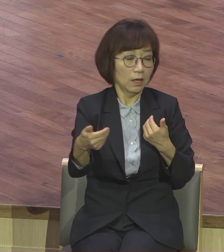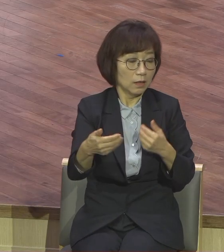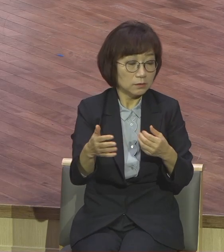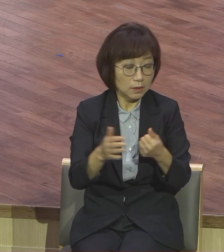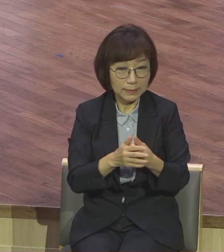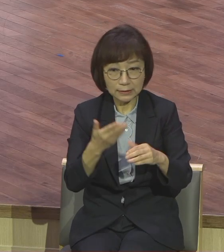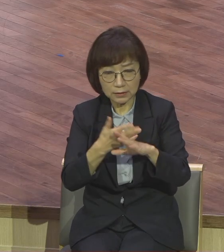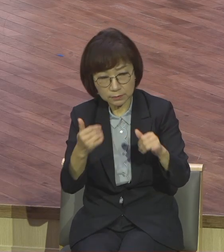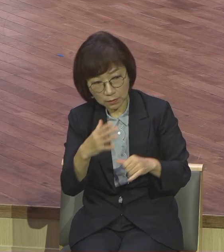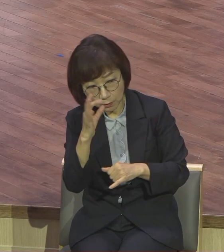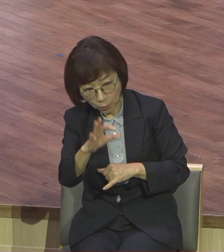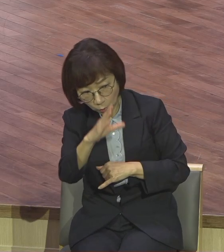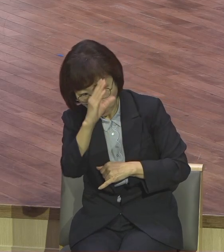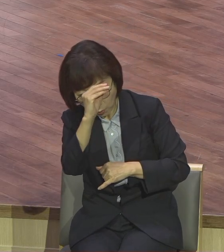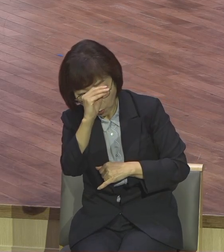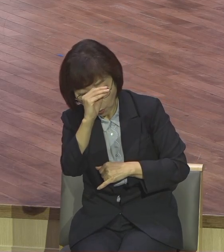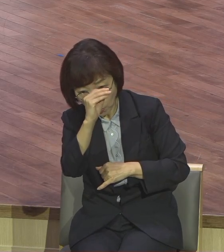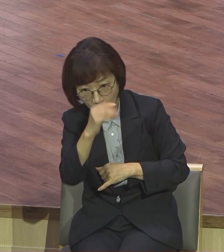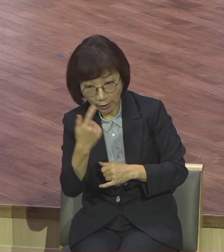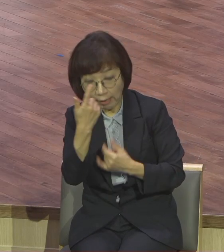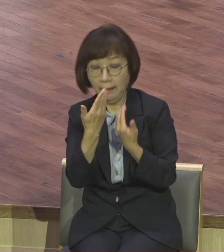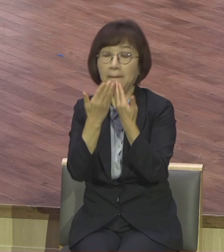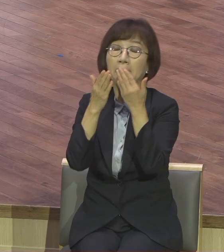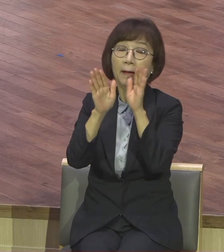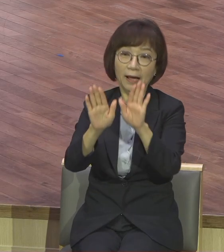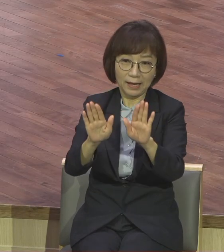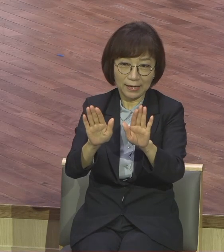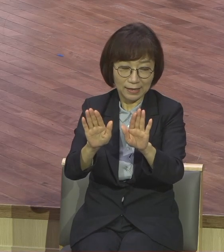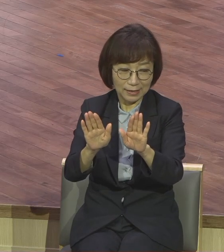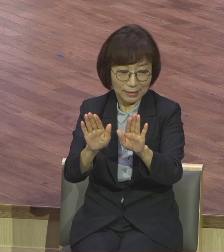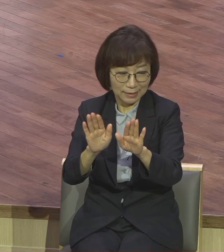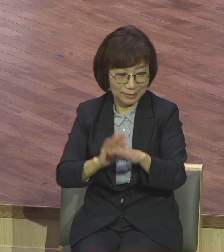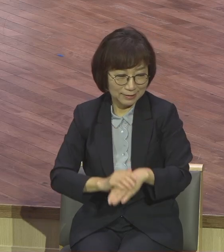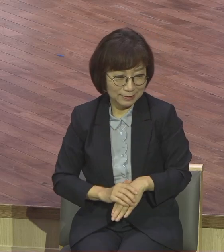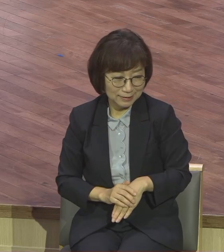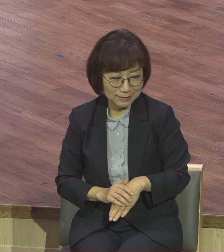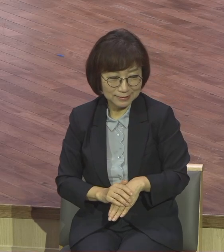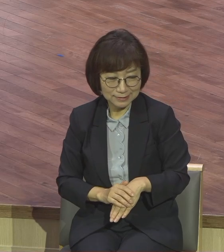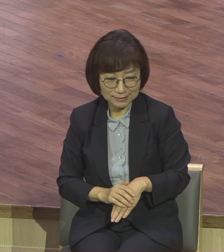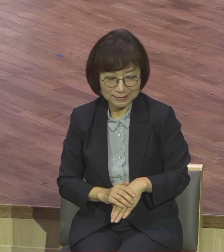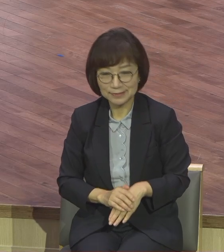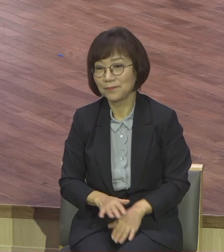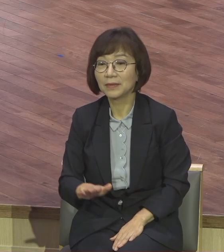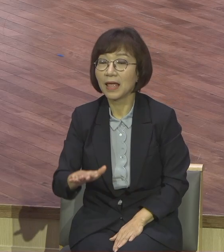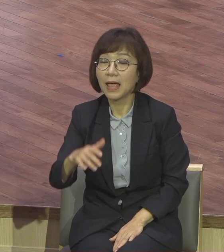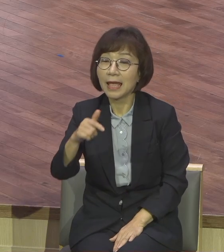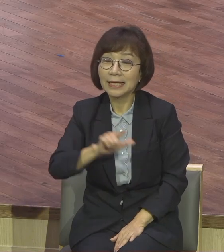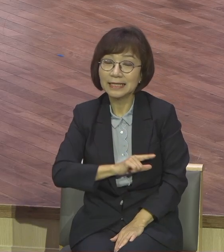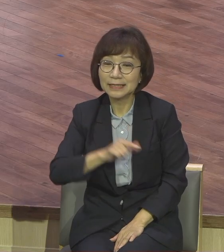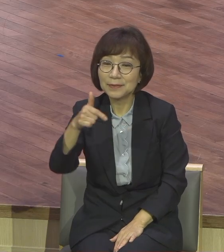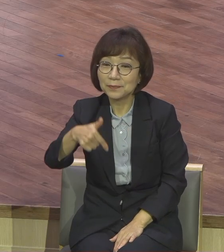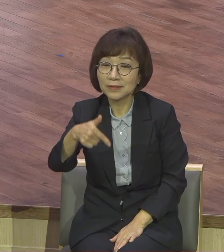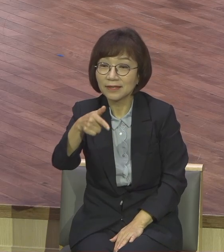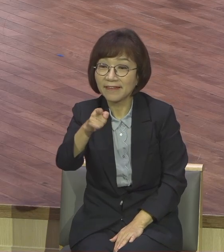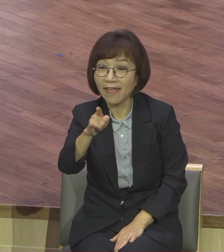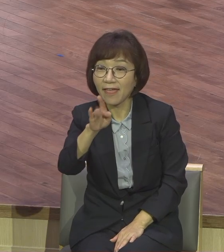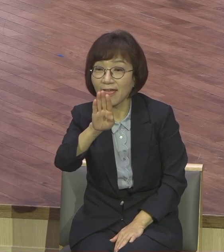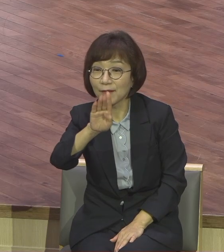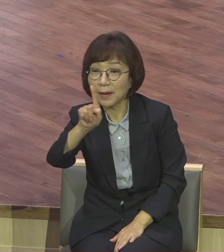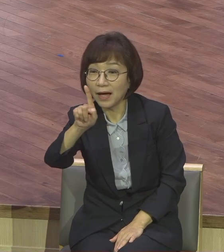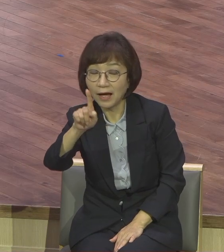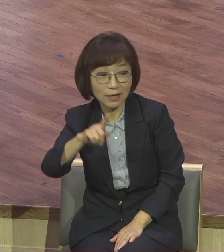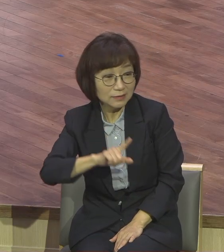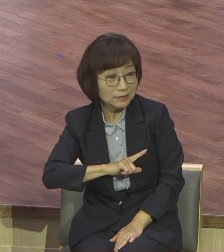외식함으로 바나바도 그들의 외식에 유혹되었느니라. 이 개바라, 왜 갑자기 개바라